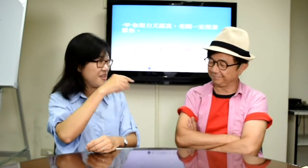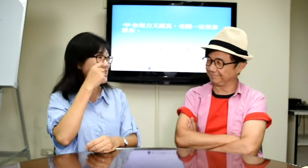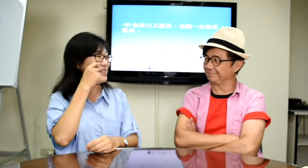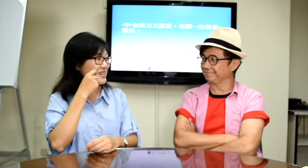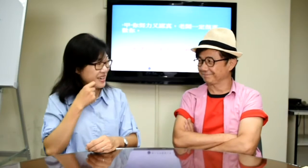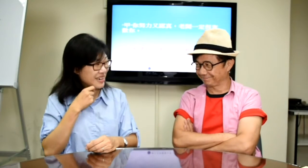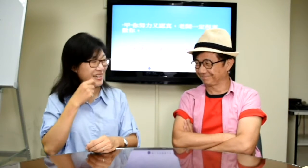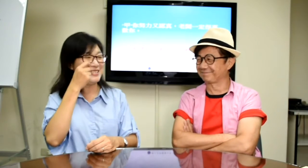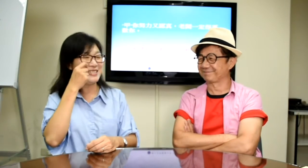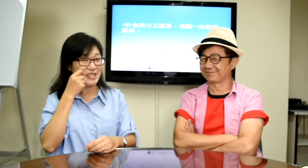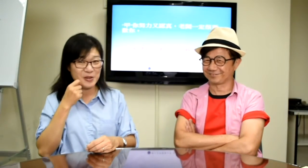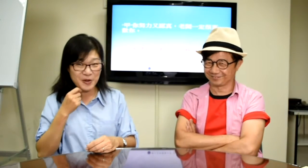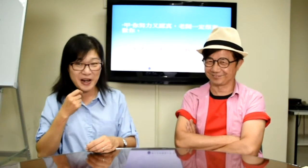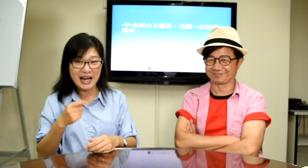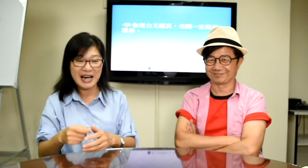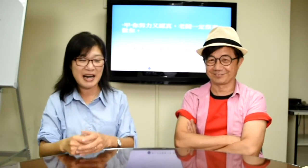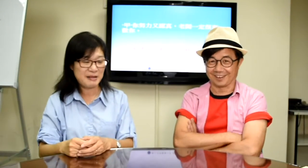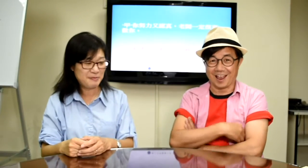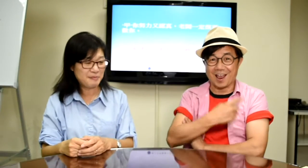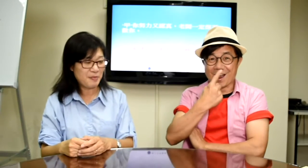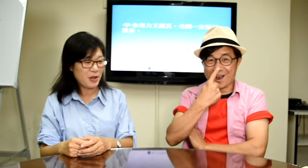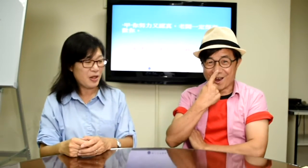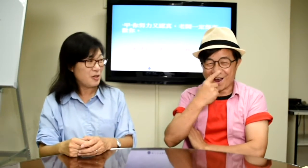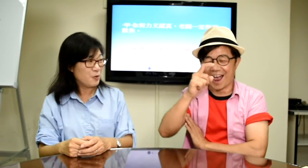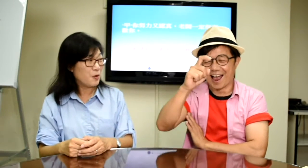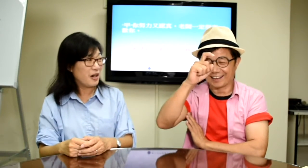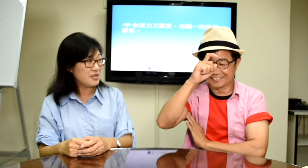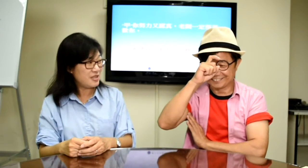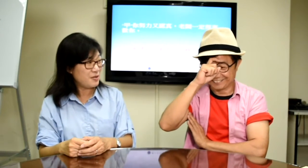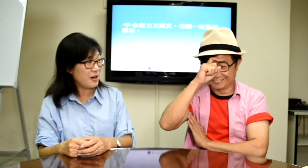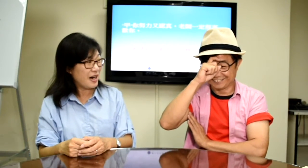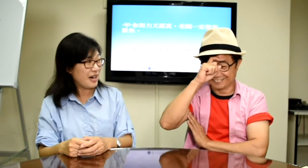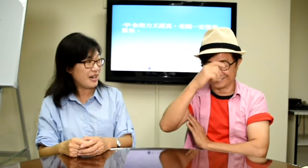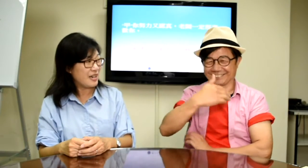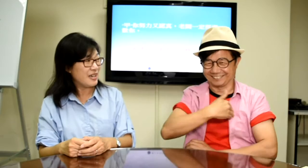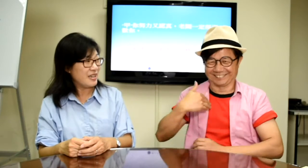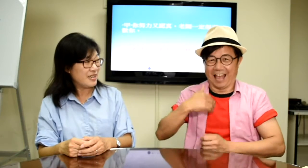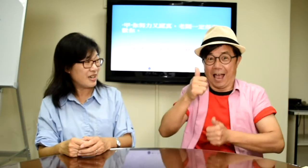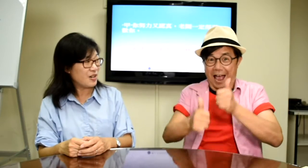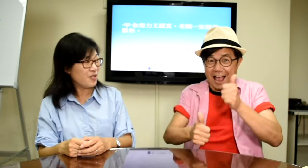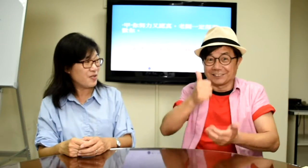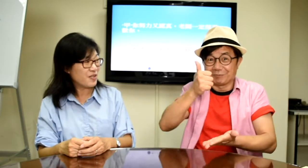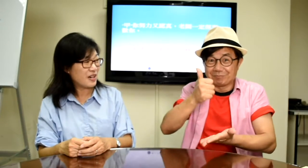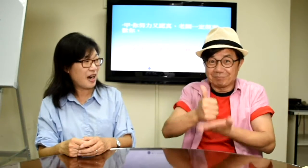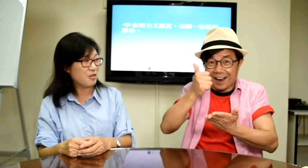定很喜欢。我希望能够考